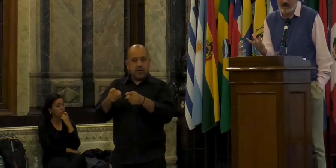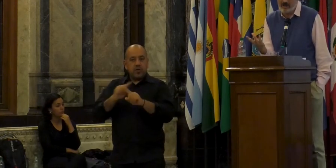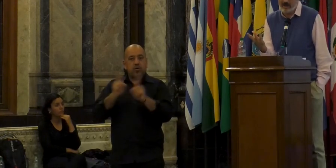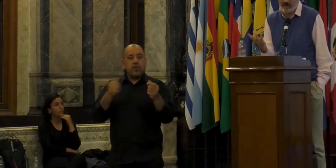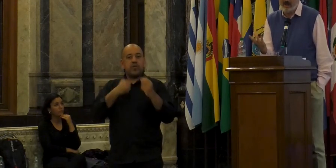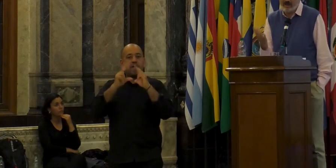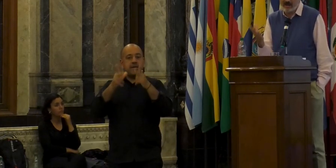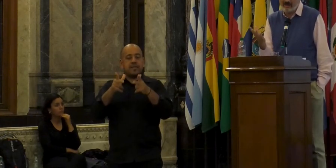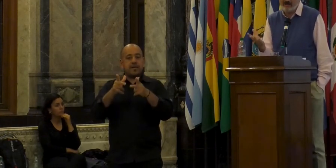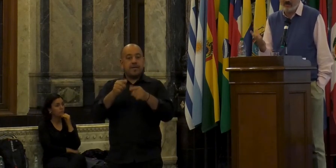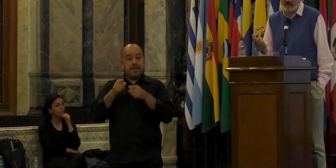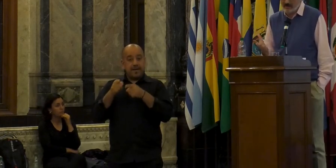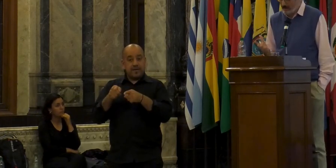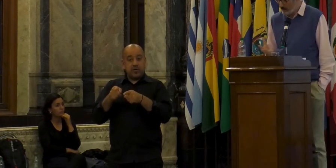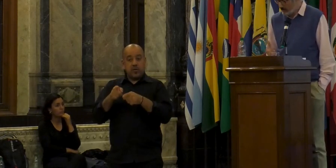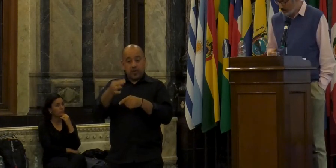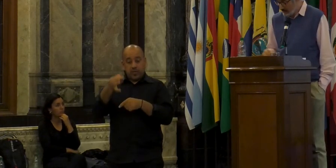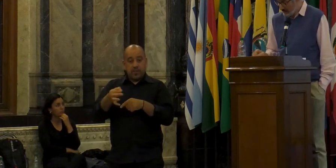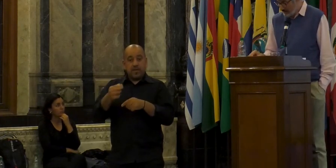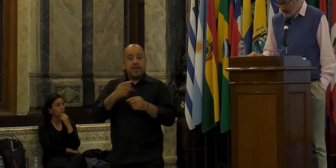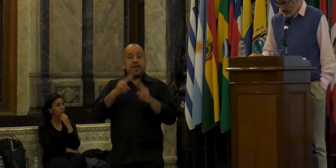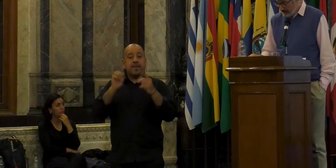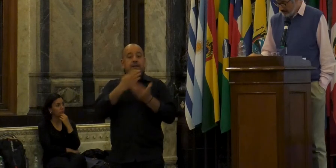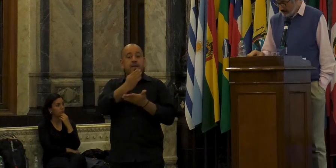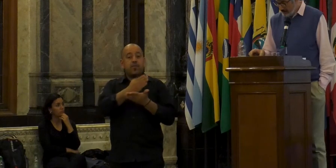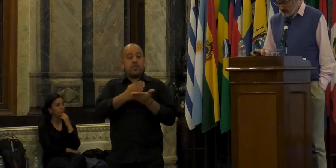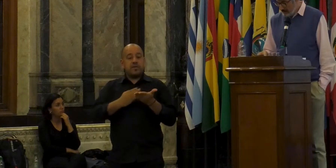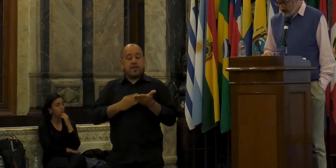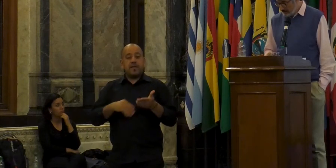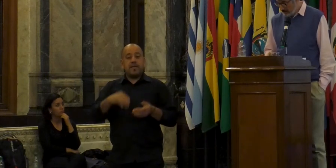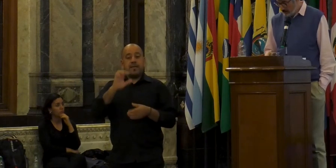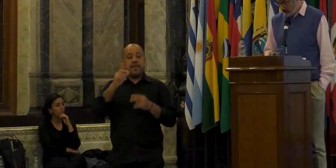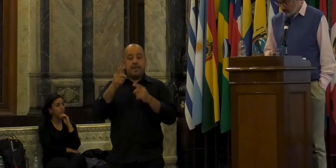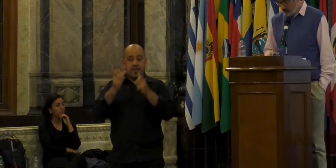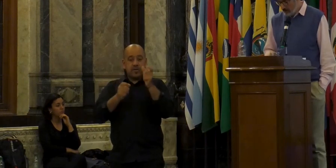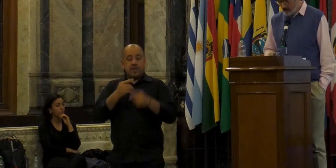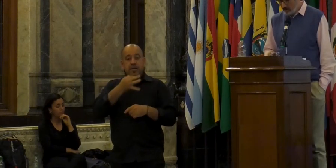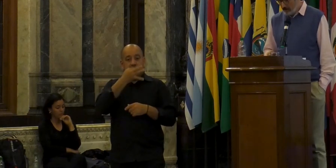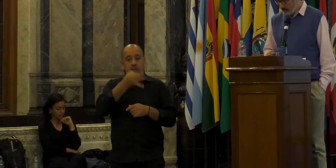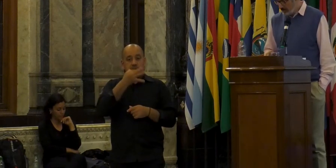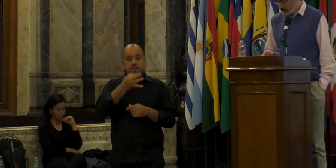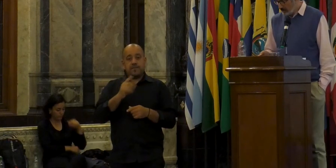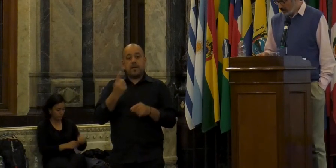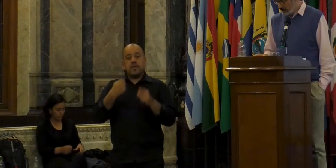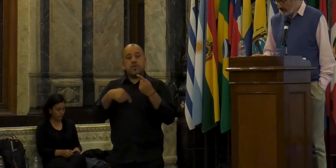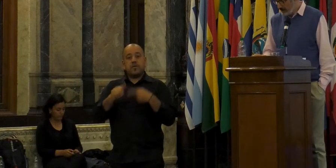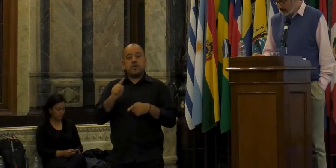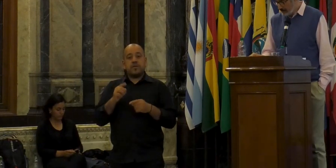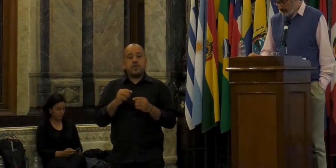se puede decir. Que esa es justamente la función poética del discurso. Entonces,